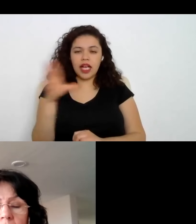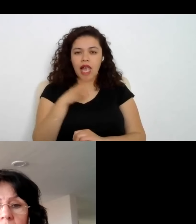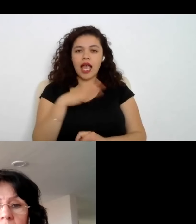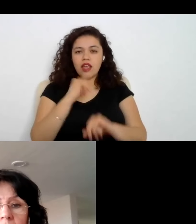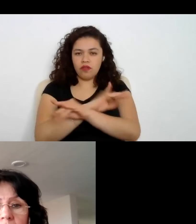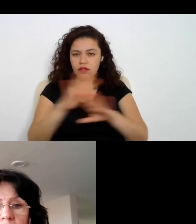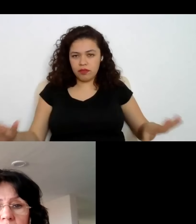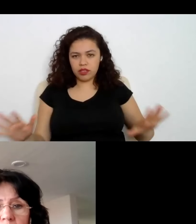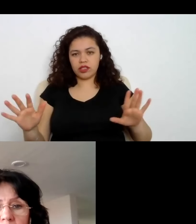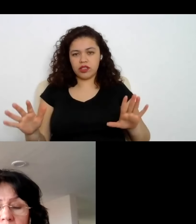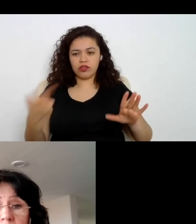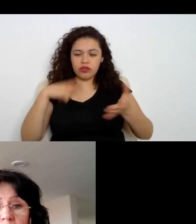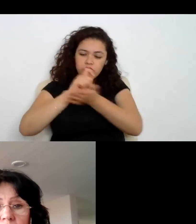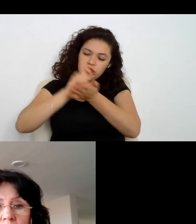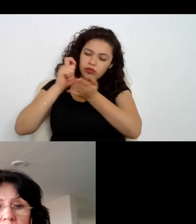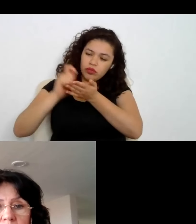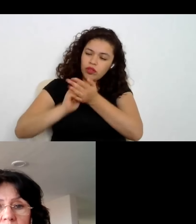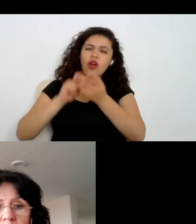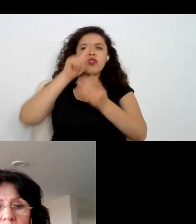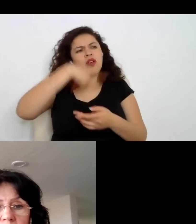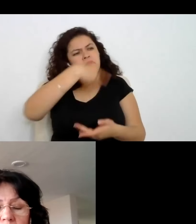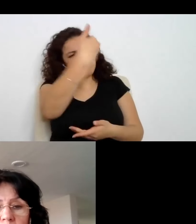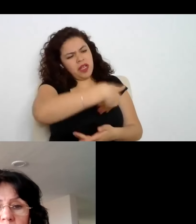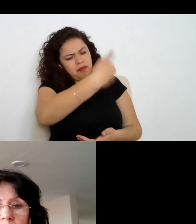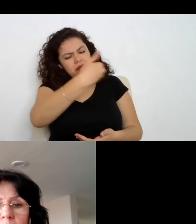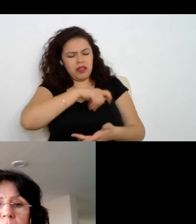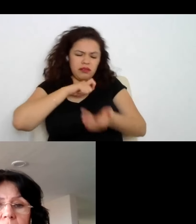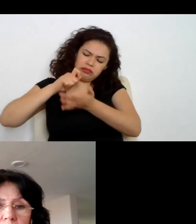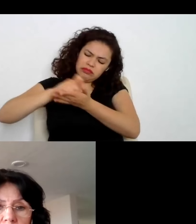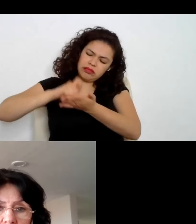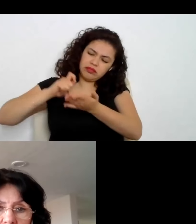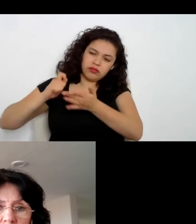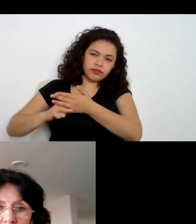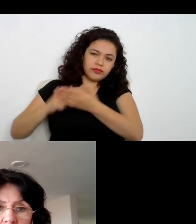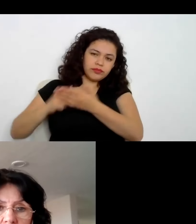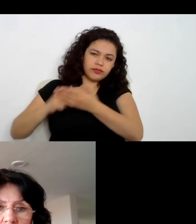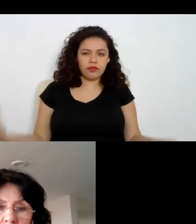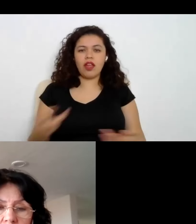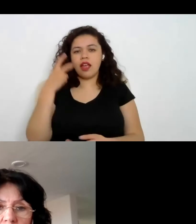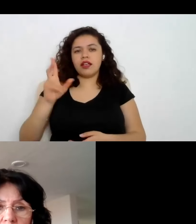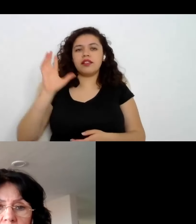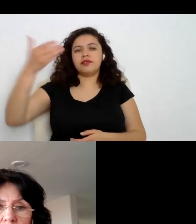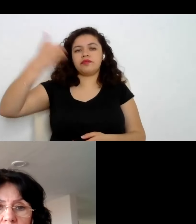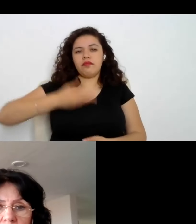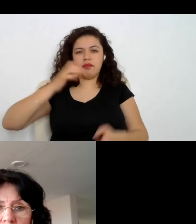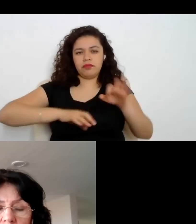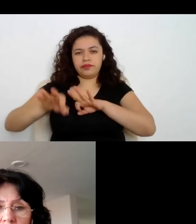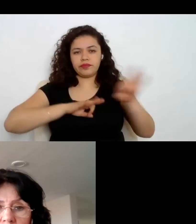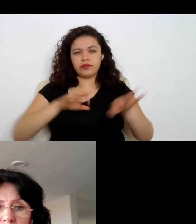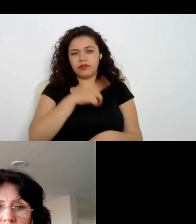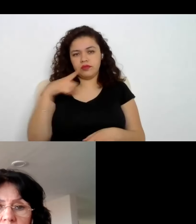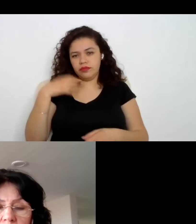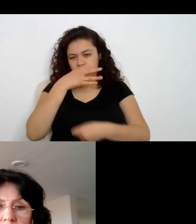que tú le estás proporcionando o que te está solicitando el responsable. Entonces, pues junto con esa solicitud de empleo te debería estar dando un aviso